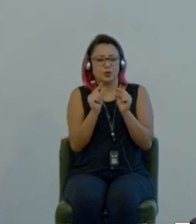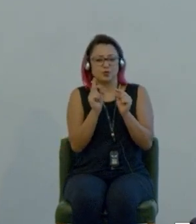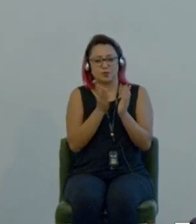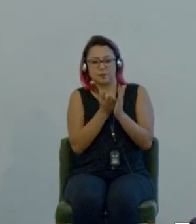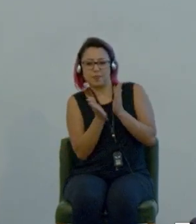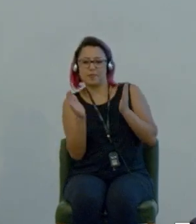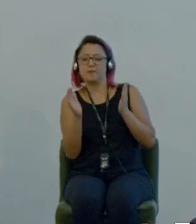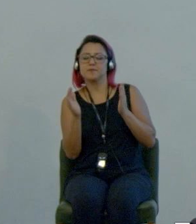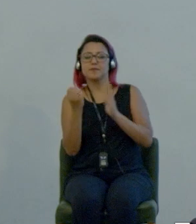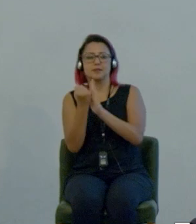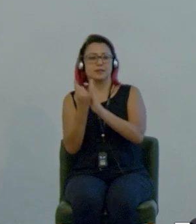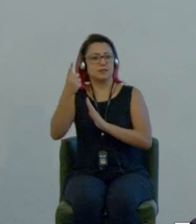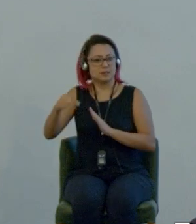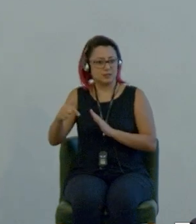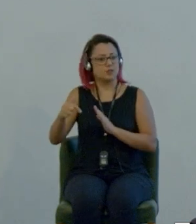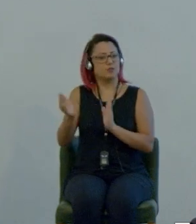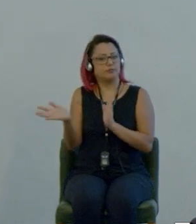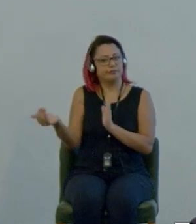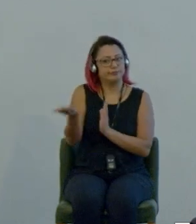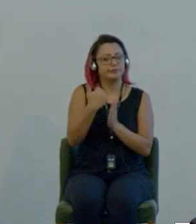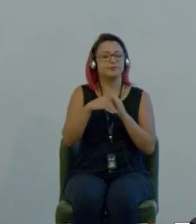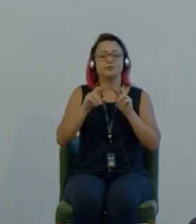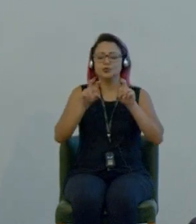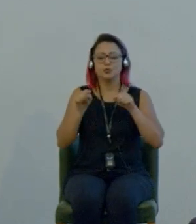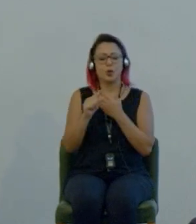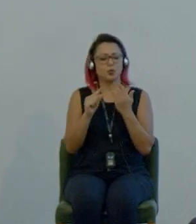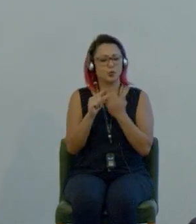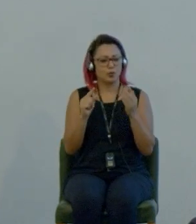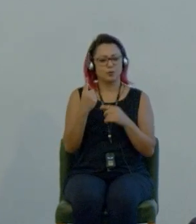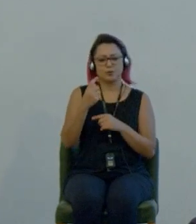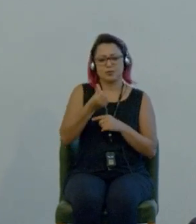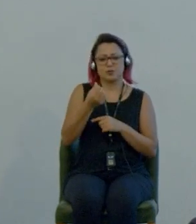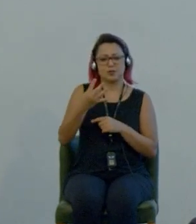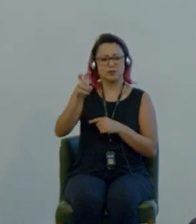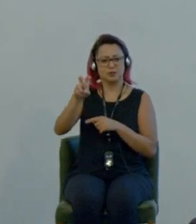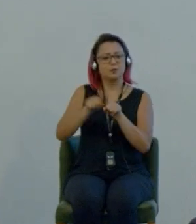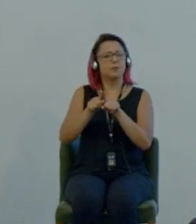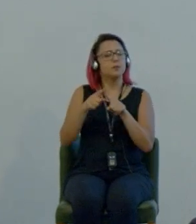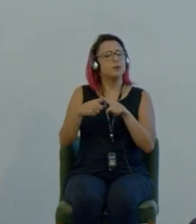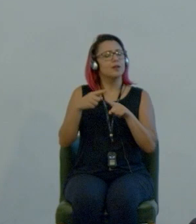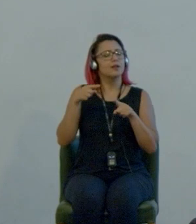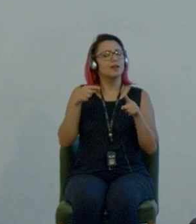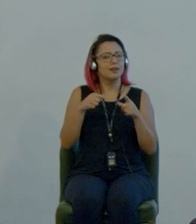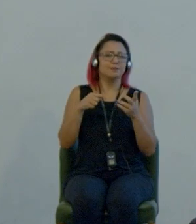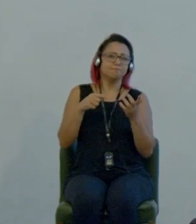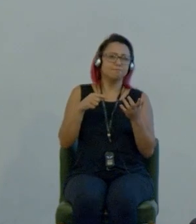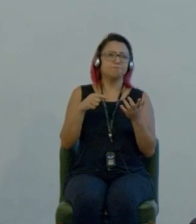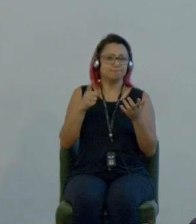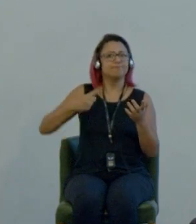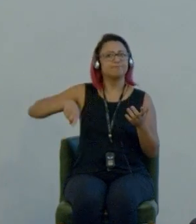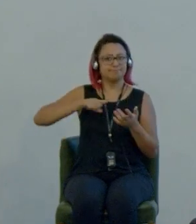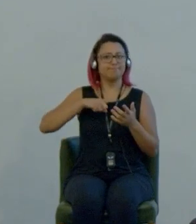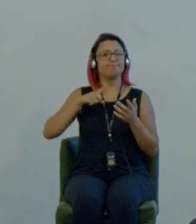siècle et par le microscopiste anglais, vous allez me dire? Eh bien parce qu'on lui a emprunté à